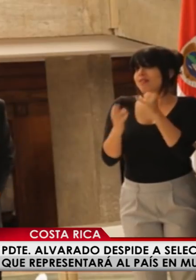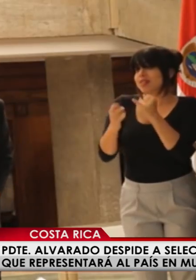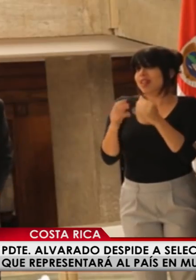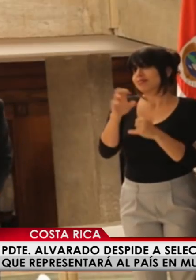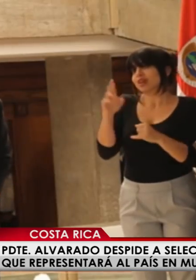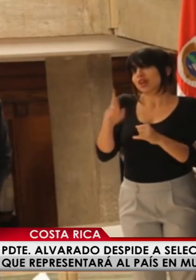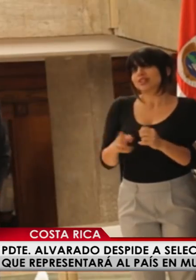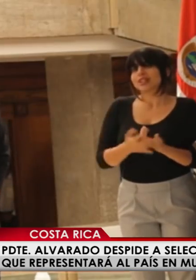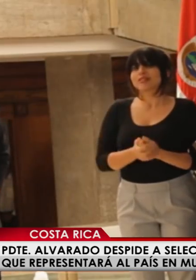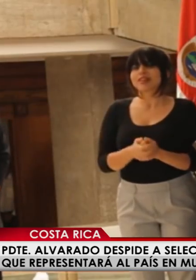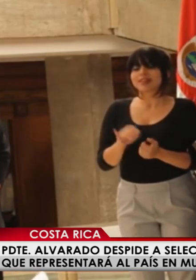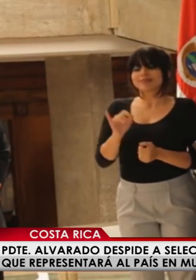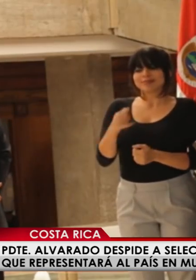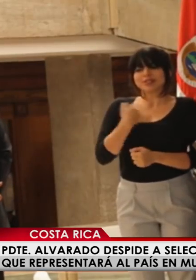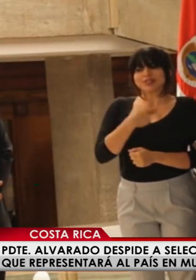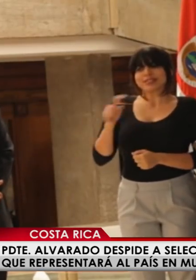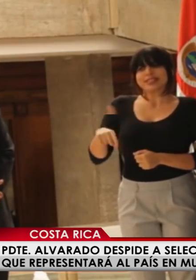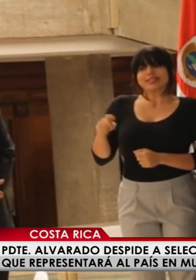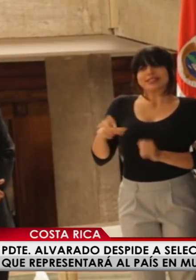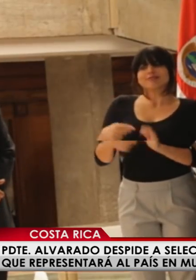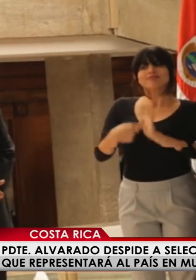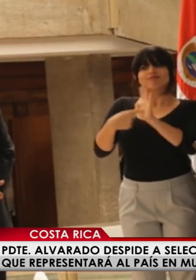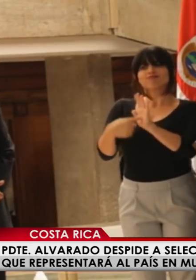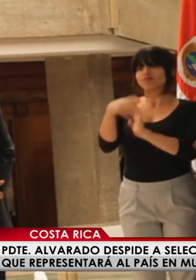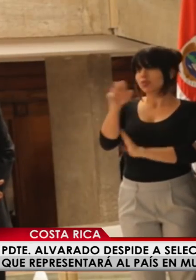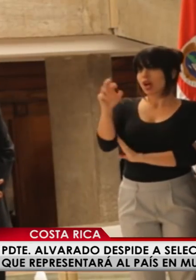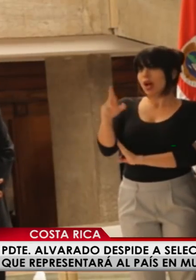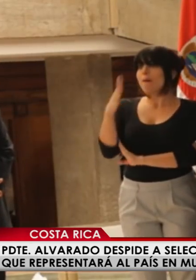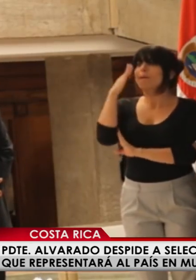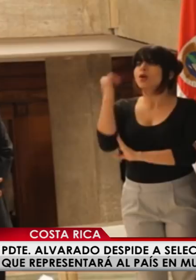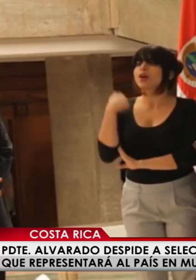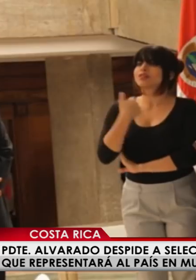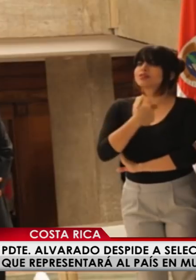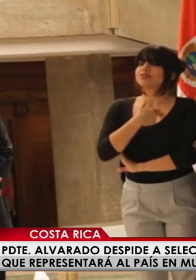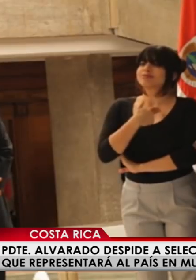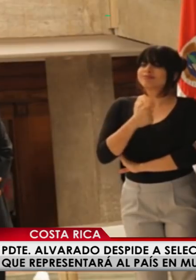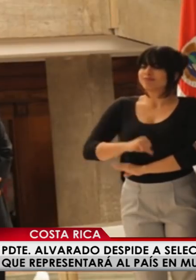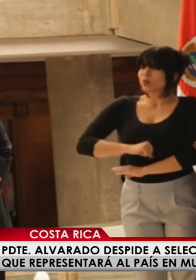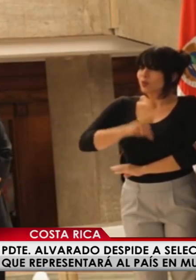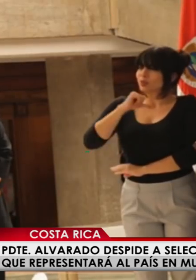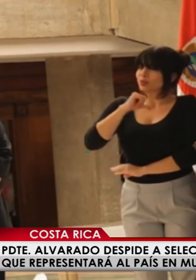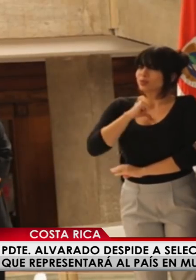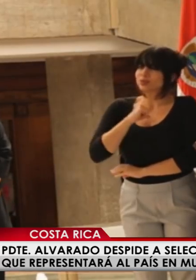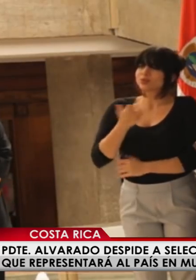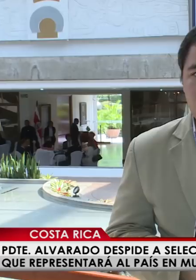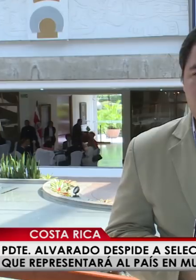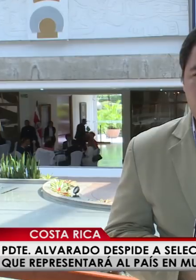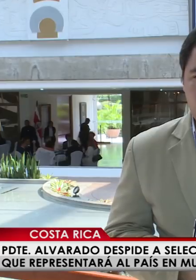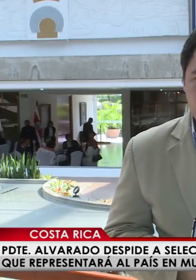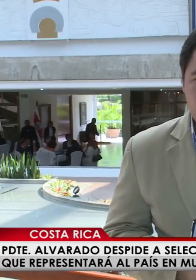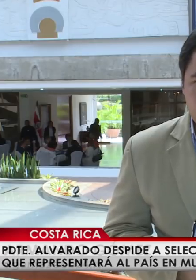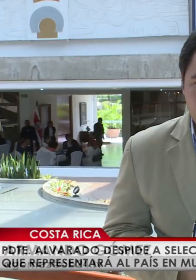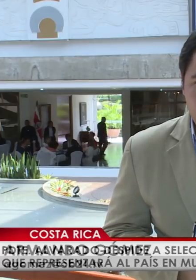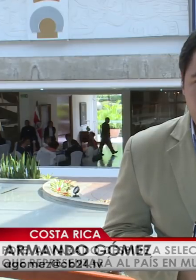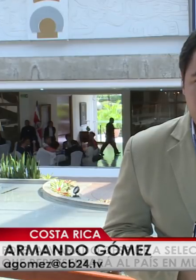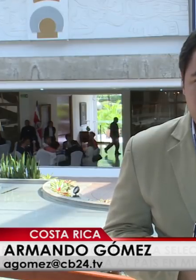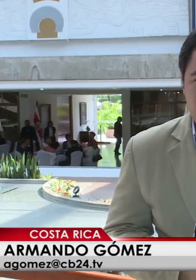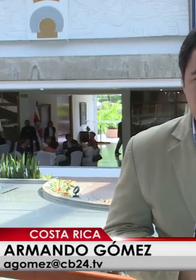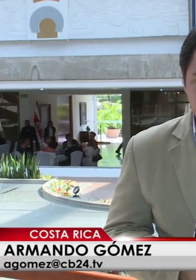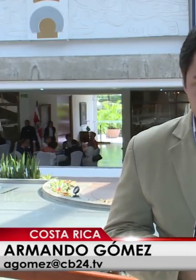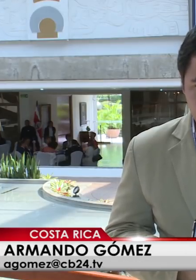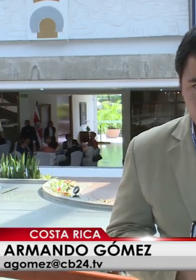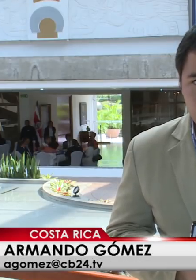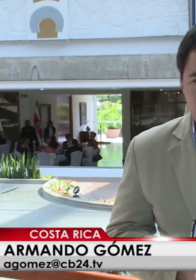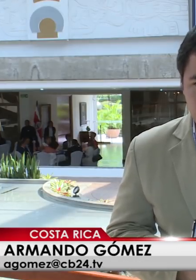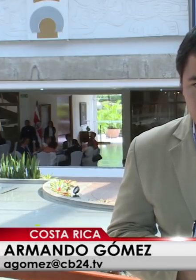Rica. Y es lo que necesitamos, que suene Costa Rica, porque somos muy orgullosos de ser de este país. Otro que tuvo